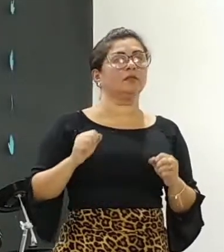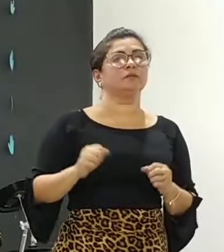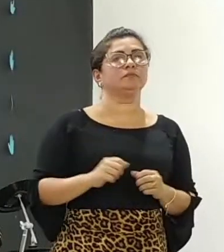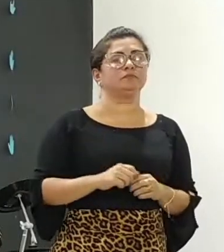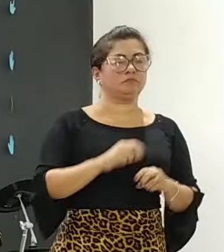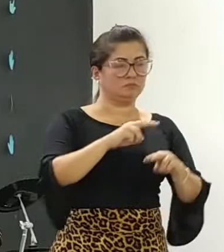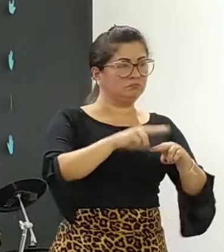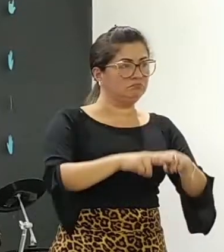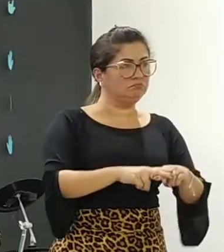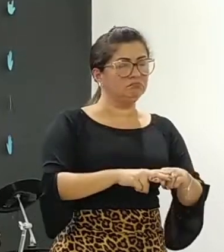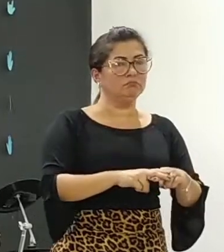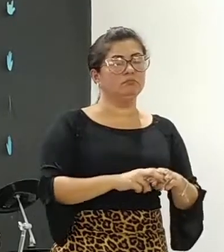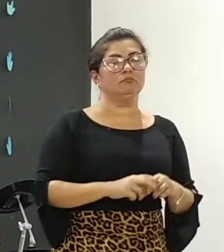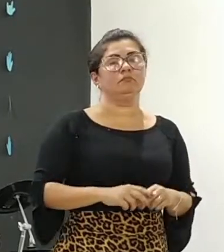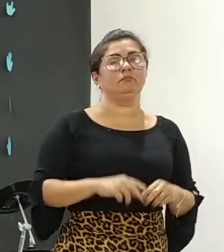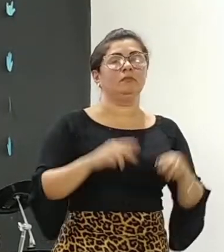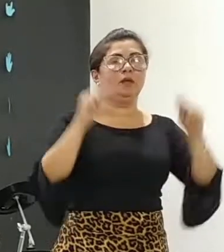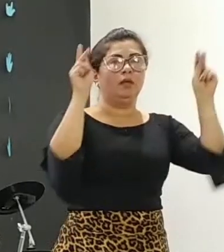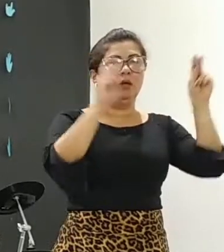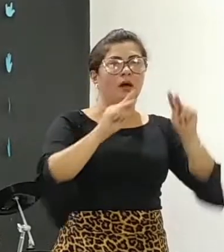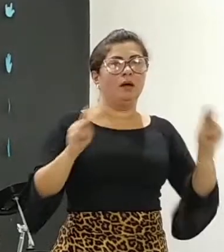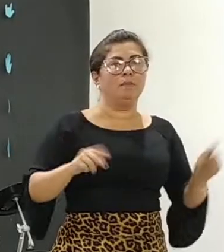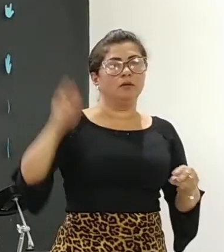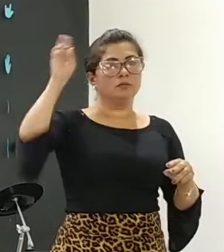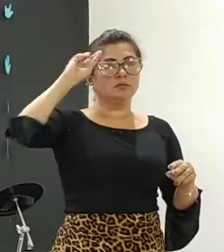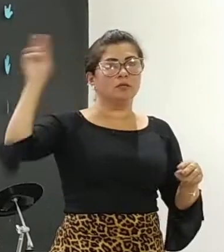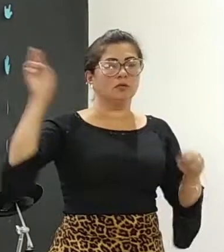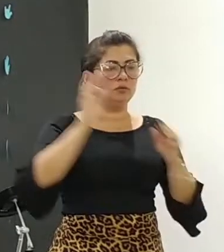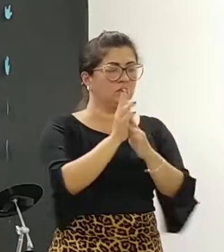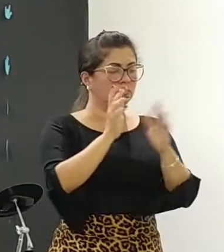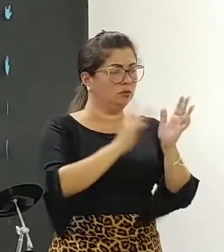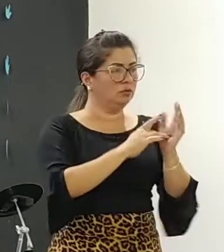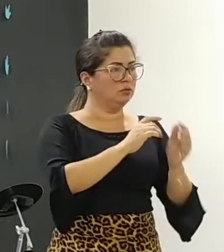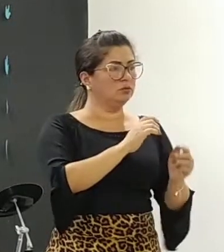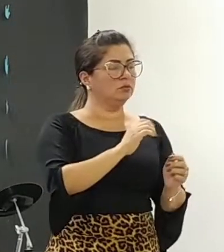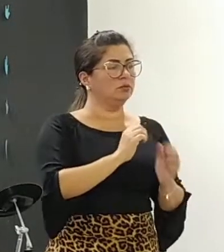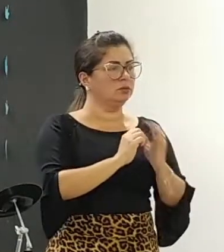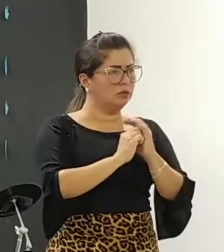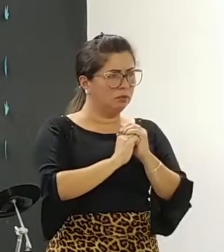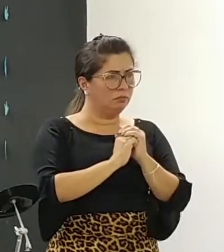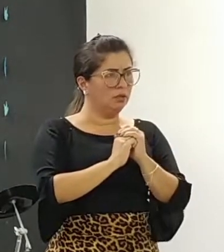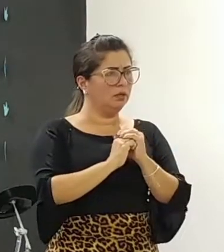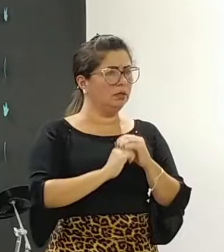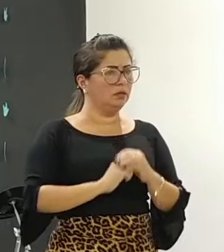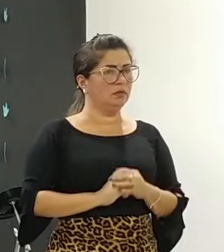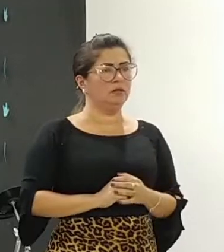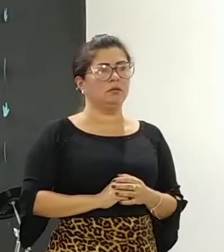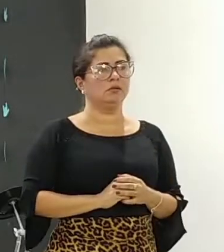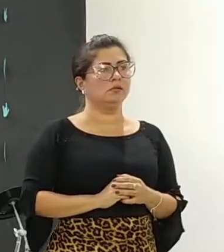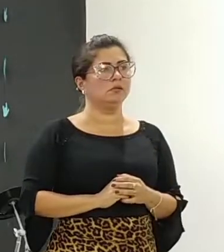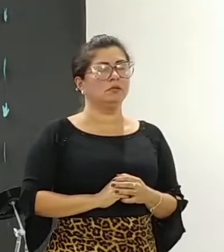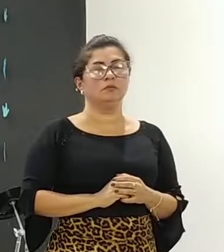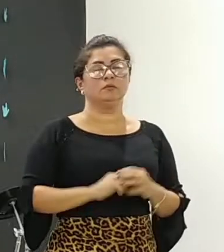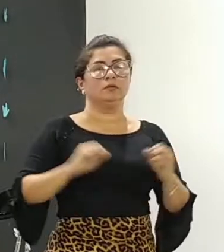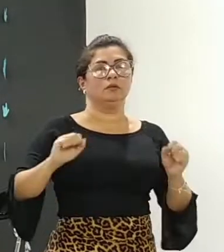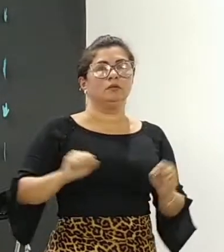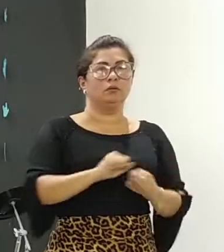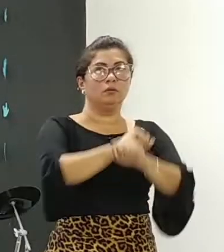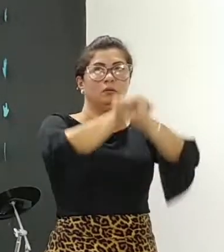Deus, podeis assentar. Cumprimento a todos com a paz do Senhor Jesus, amém? Amém. Aleluia, glória a